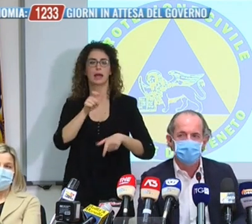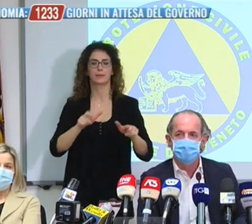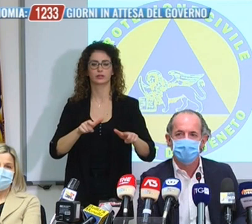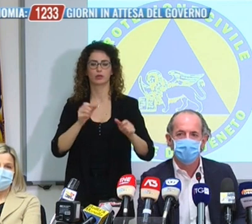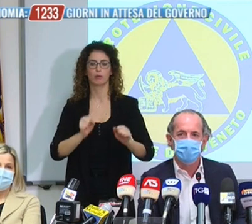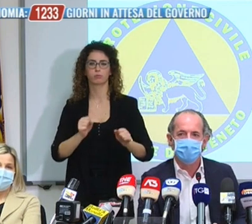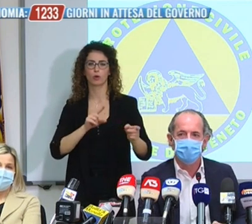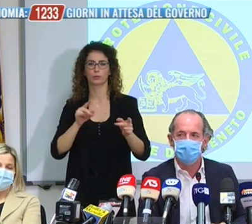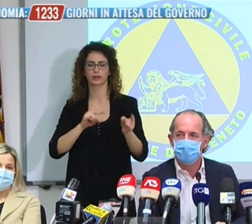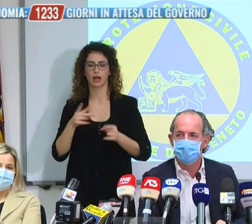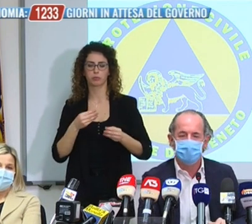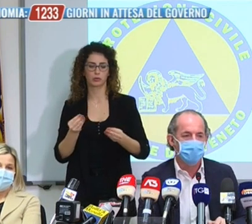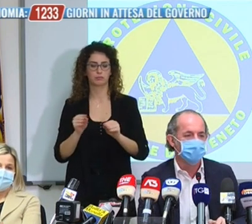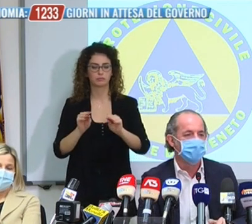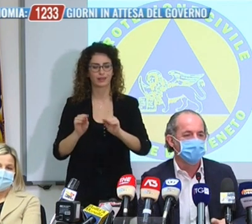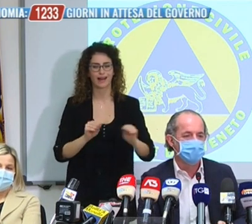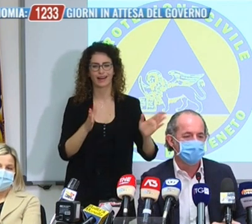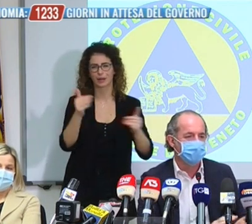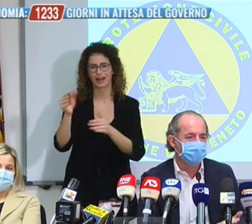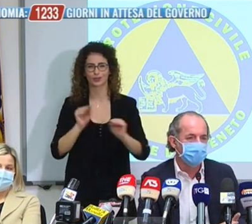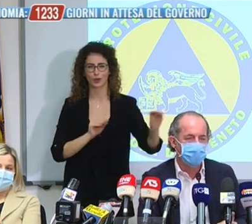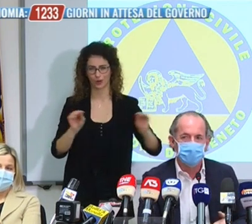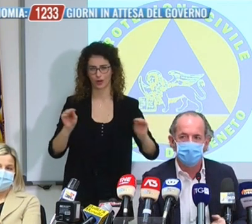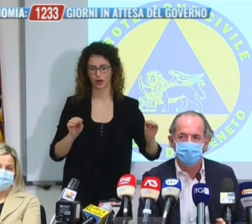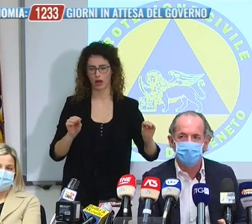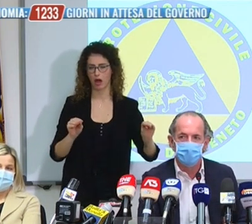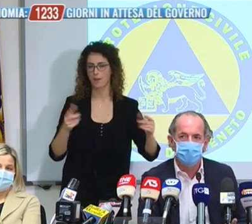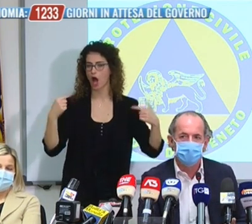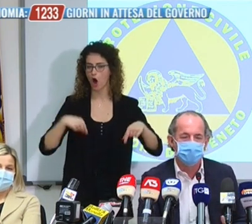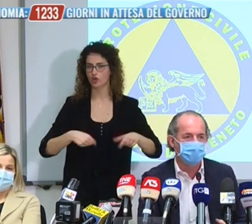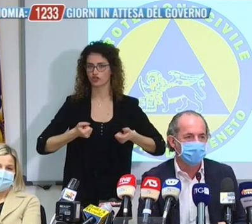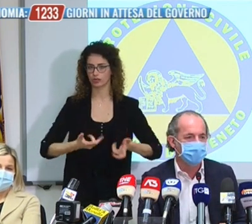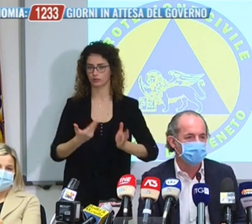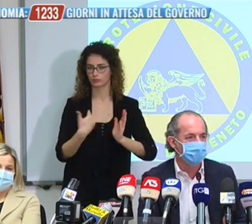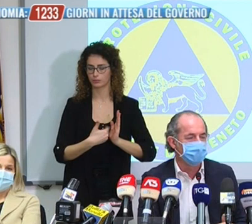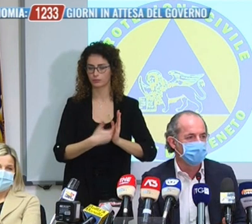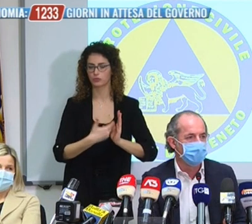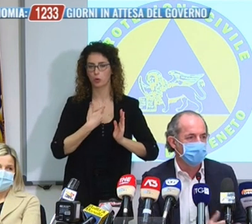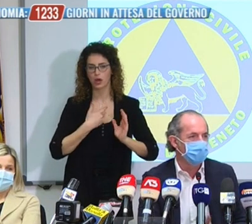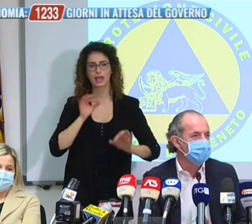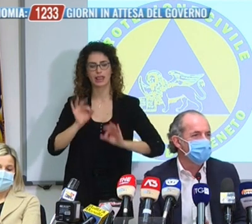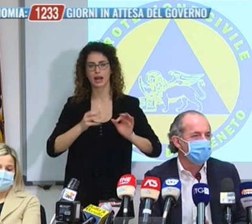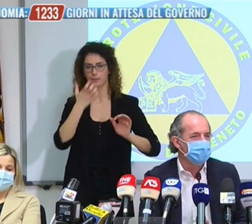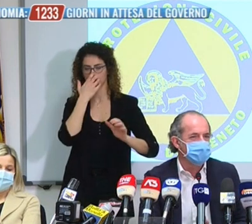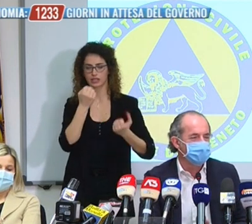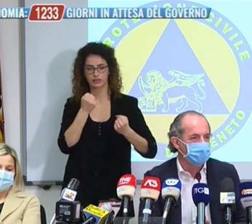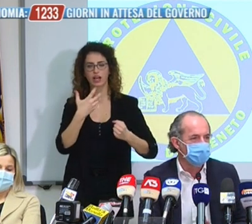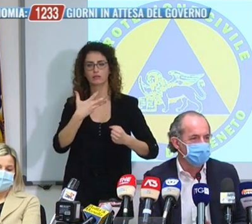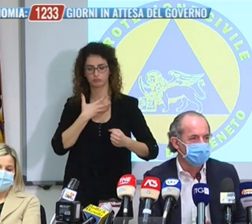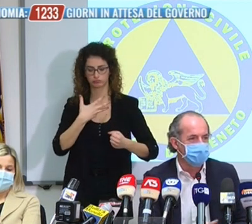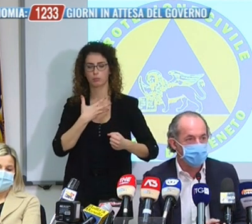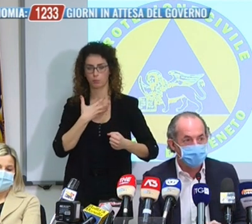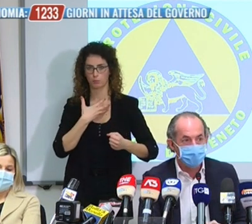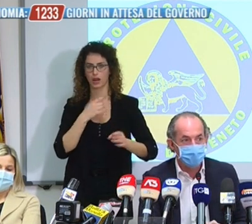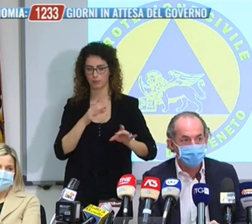dinamiche, diciamo, ovviamente dei reparti, ma oggi, cioè, dati alla mano, noi abbiamo posti in terapia intensiva, abbiamo un centinaio di pazienti